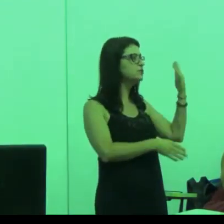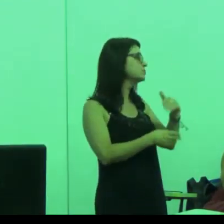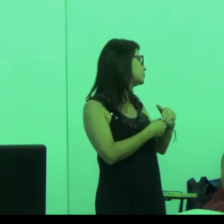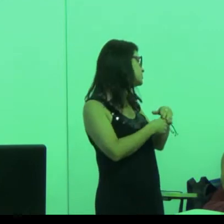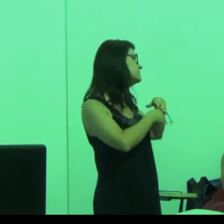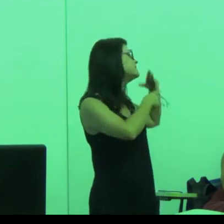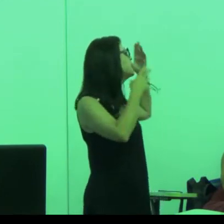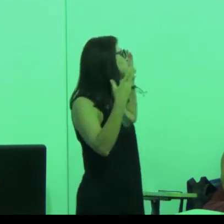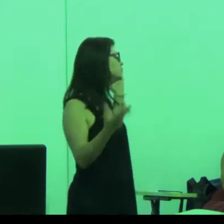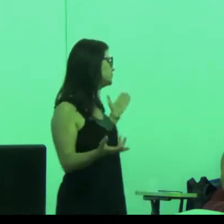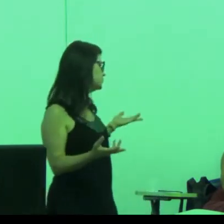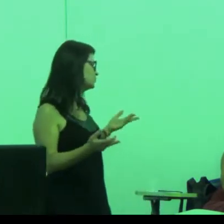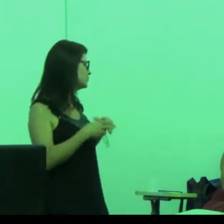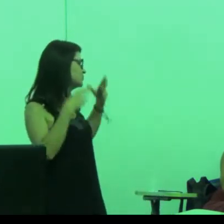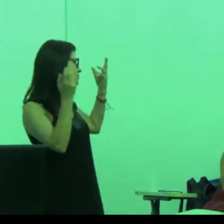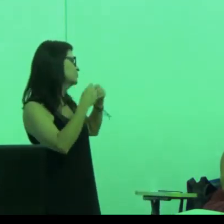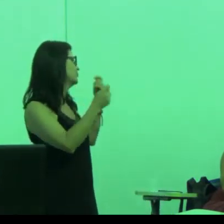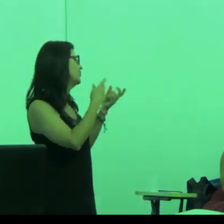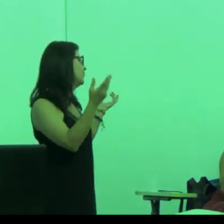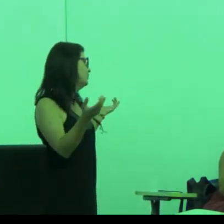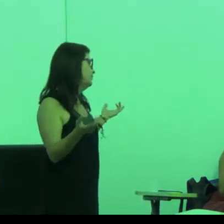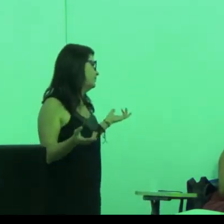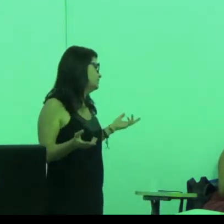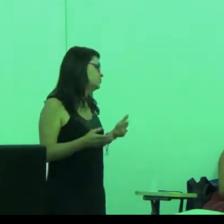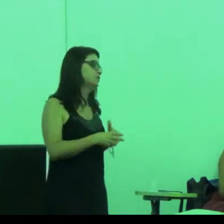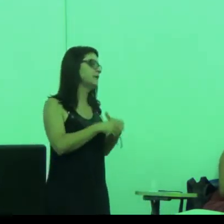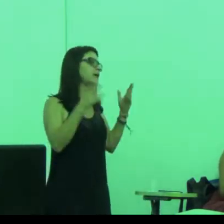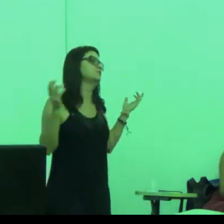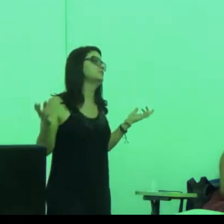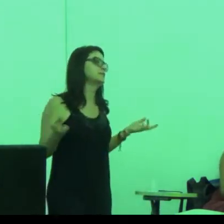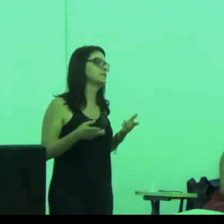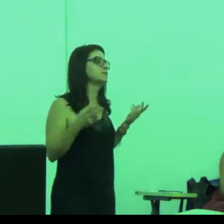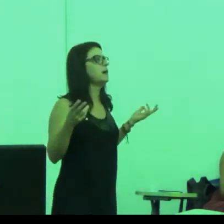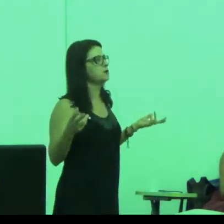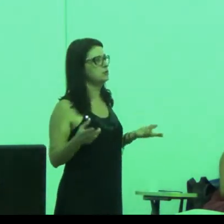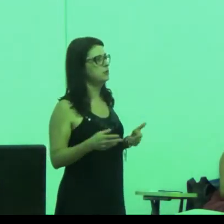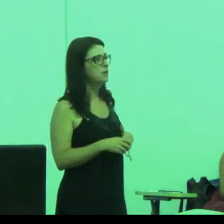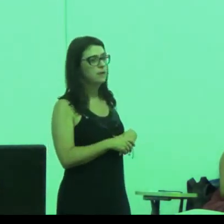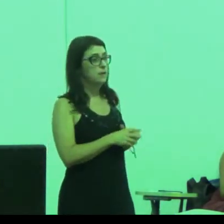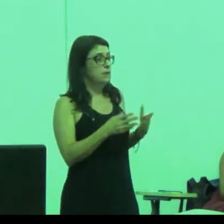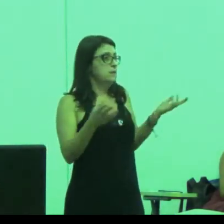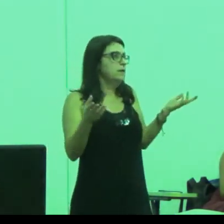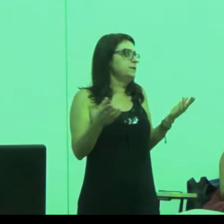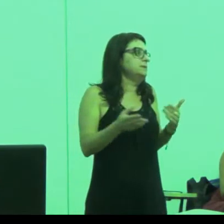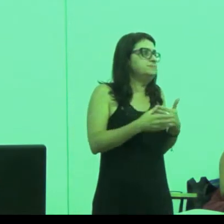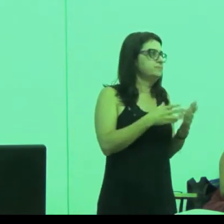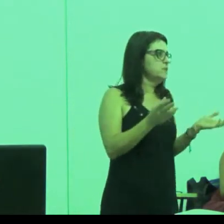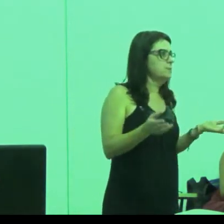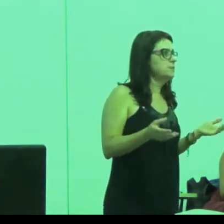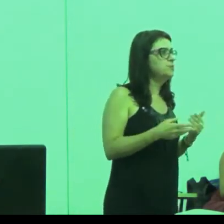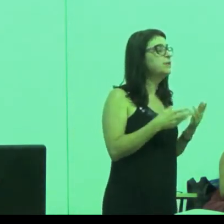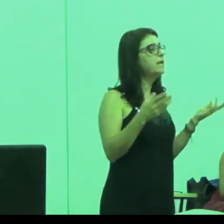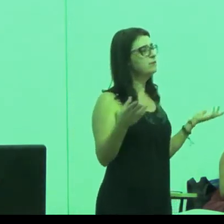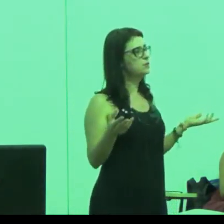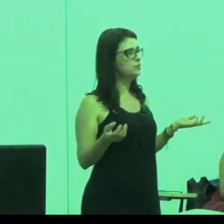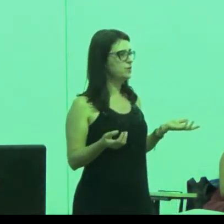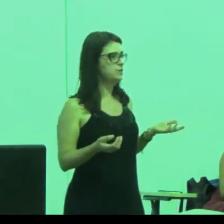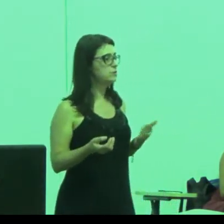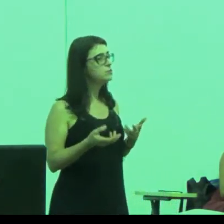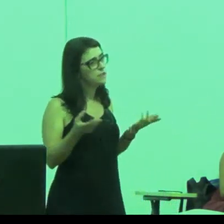tinham, tipo, eu tinha 100 dúvidas numa pessoa de, sei lá, de 300 páginas. E aí, sabe, tipo, quem vai resolver isso? Eu não sei